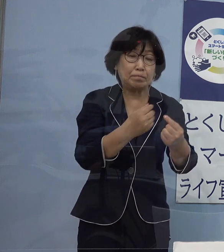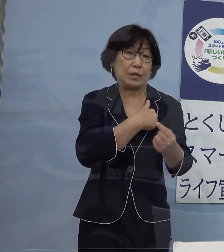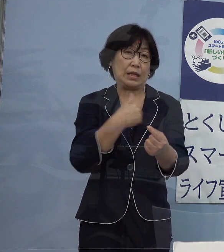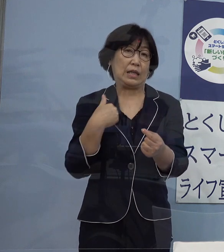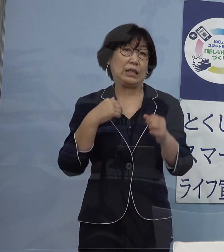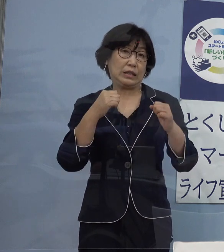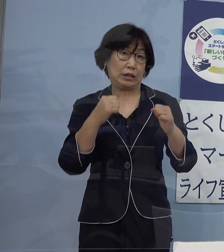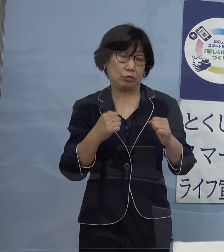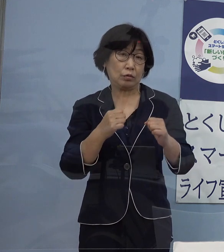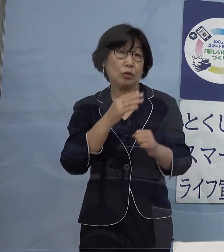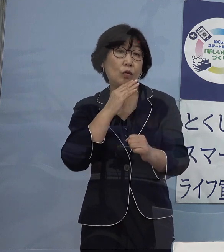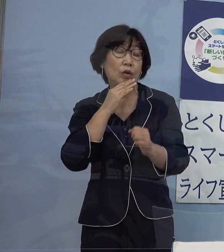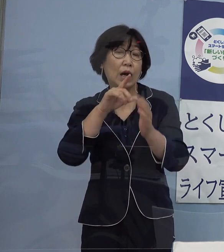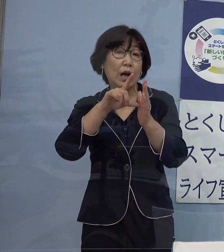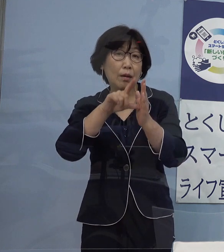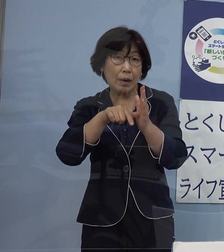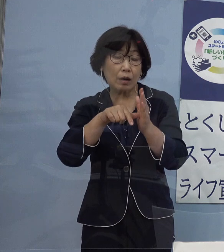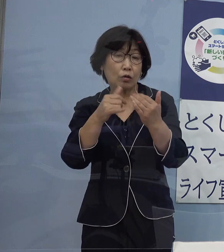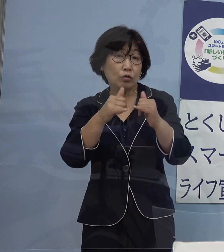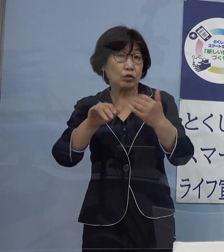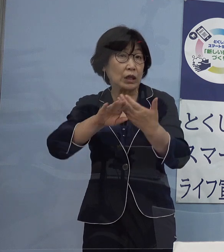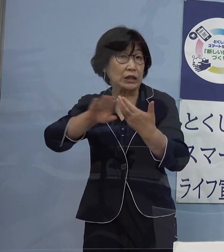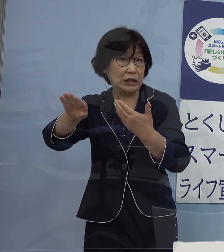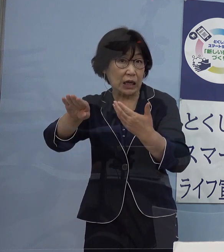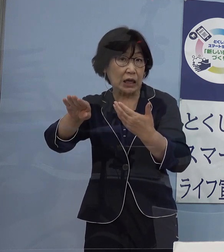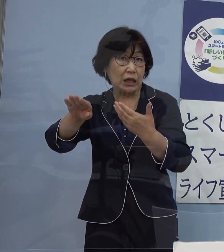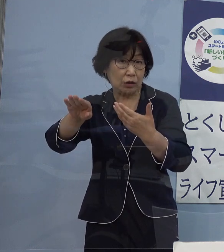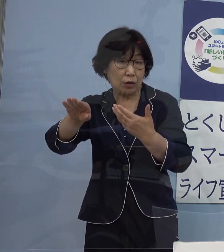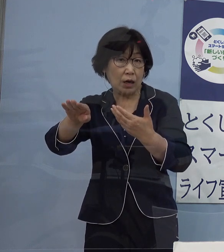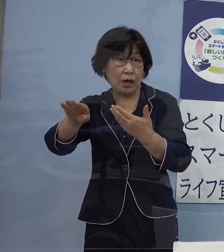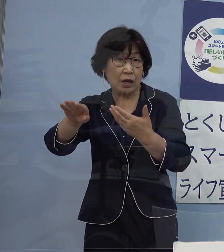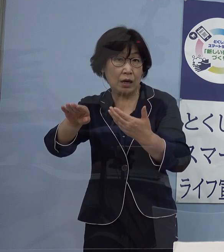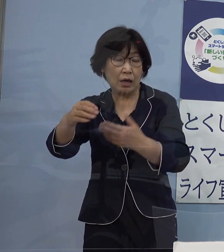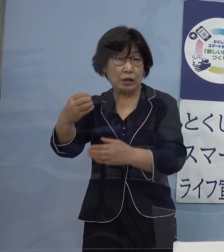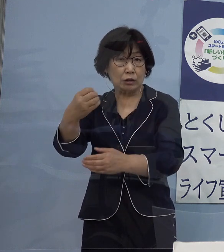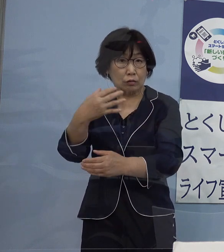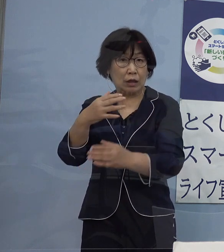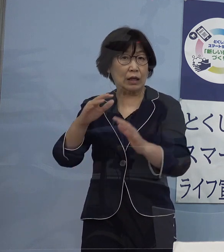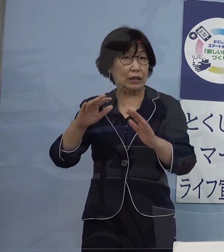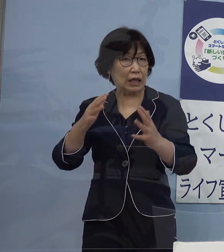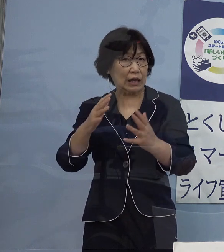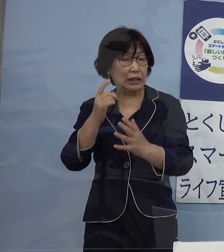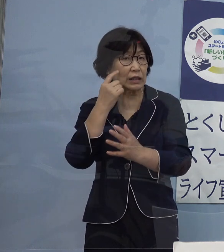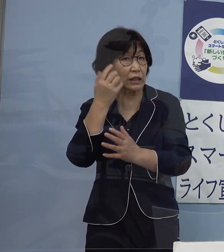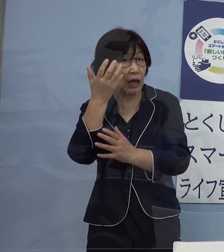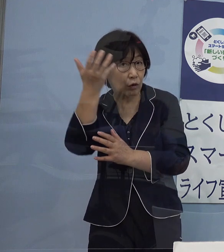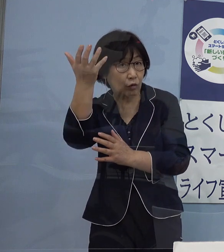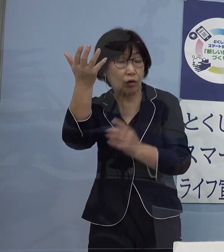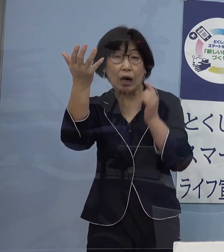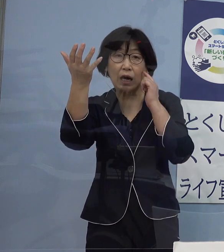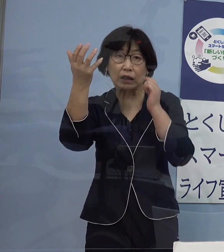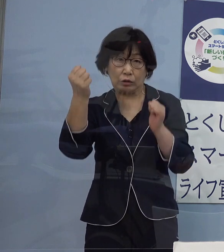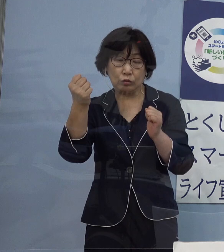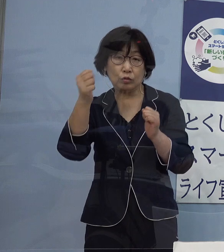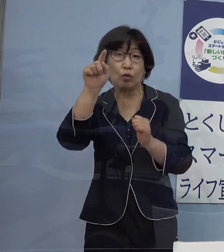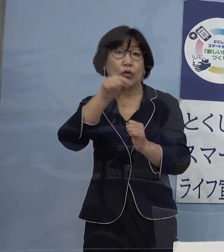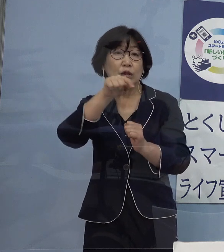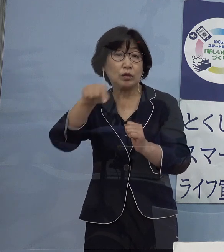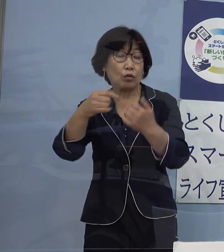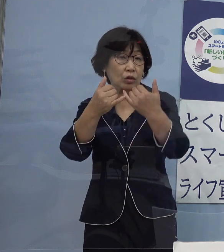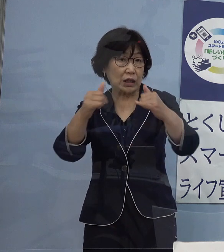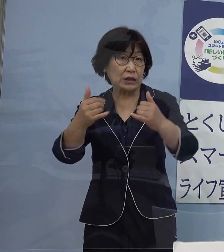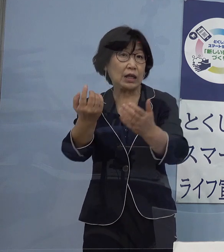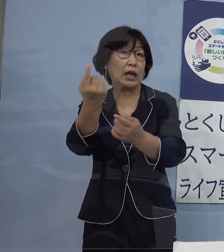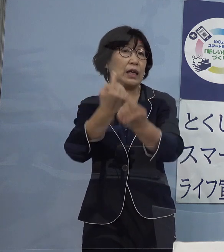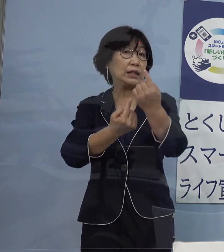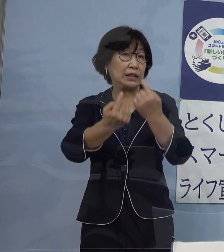この人たち以外の人たちは名乗り出てこないであろうと考えているんですが、そういう人たちが来られて、なおか